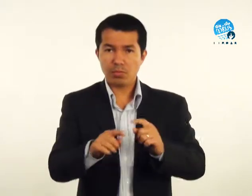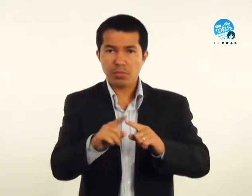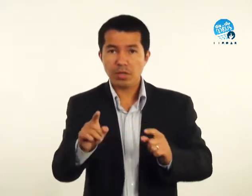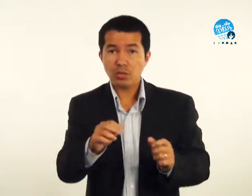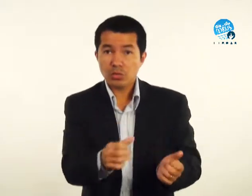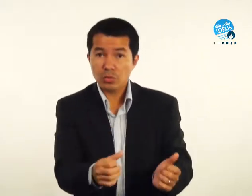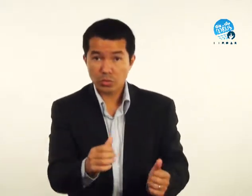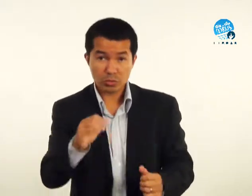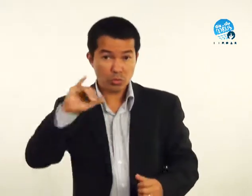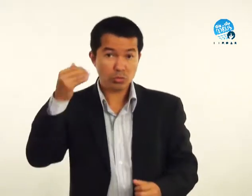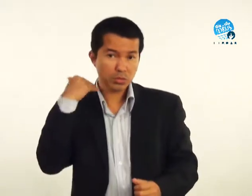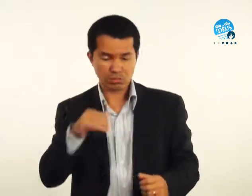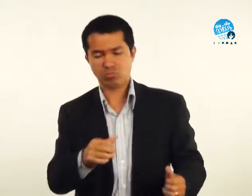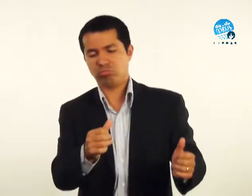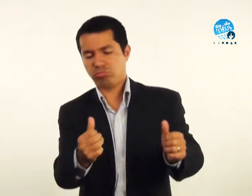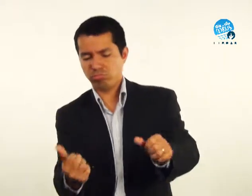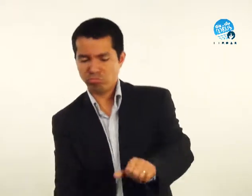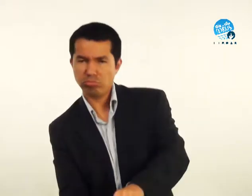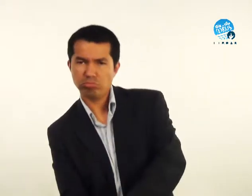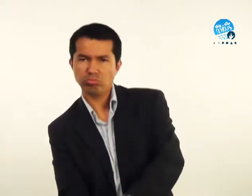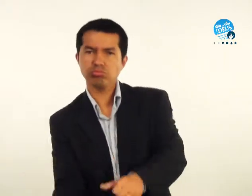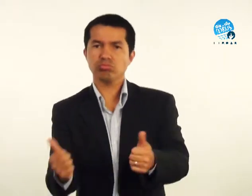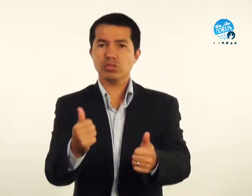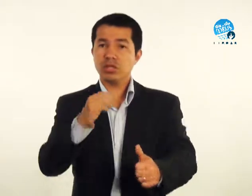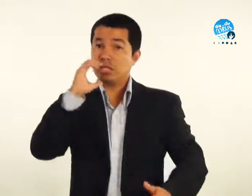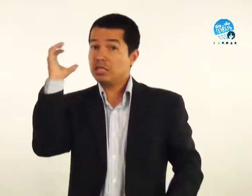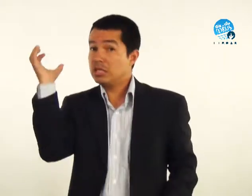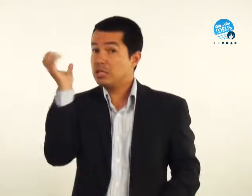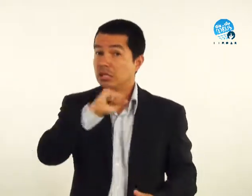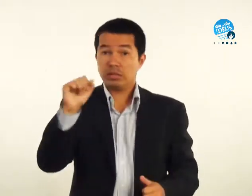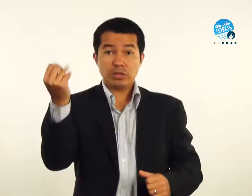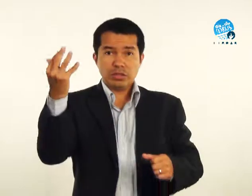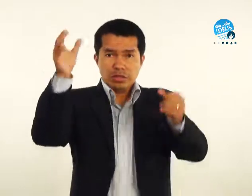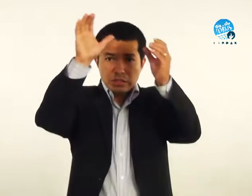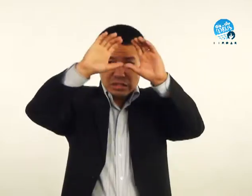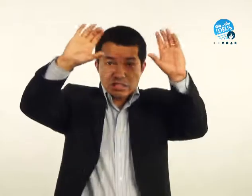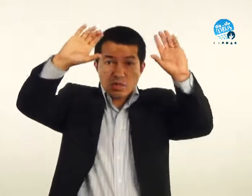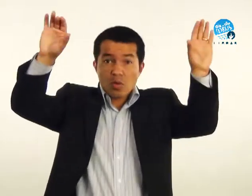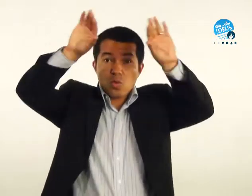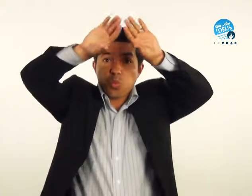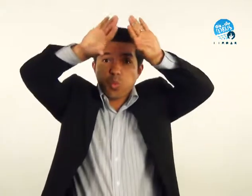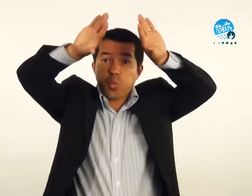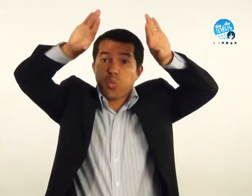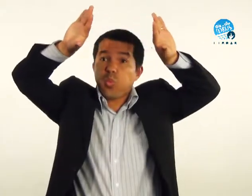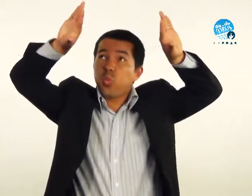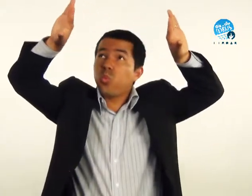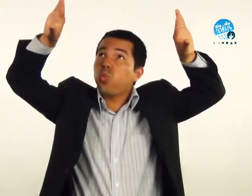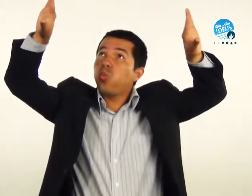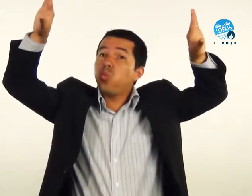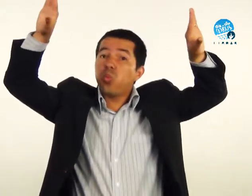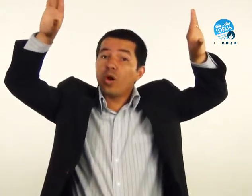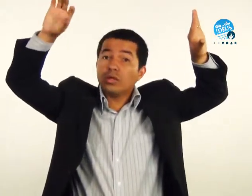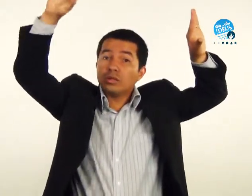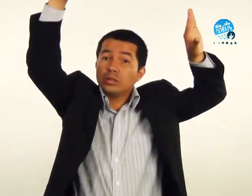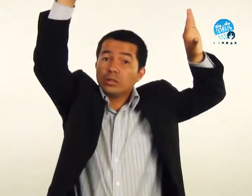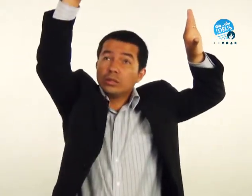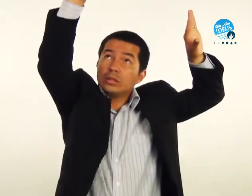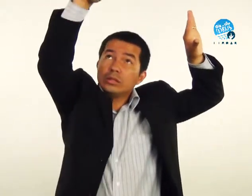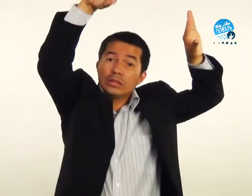a cabeça de Jesus e o Espírito Santo descer sobre a cabeça dele na forma